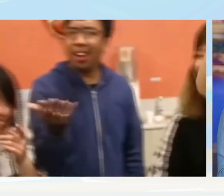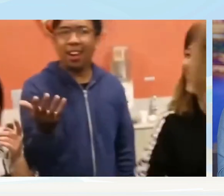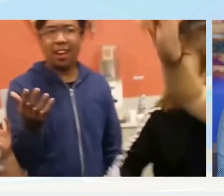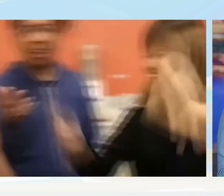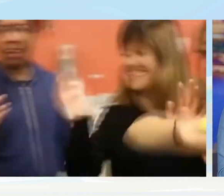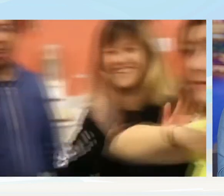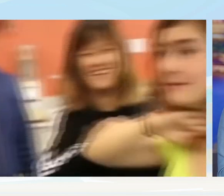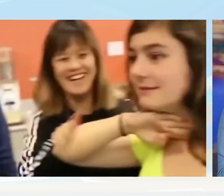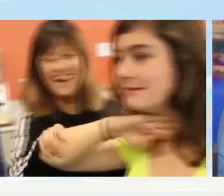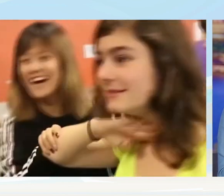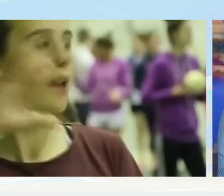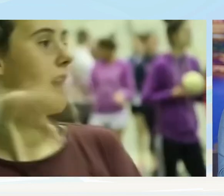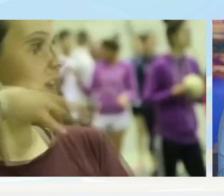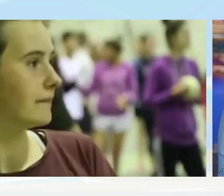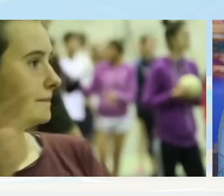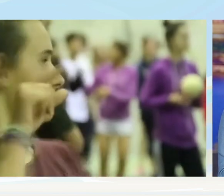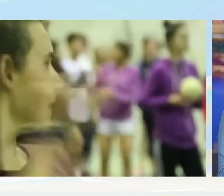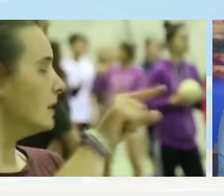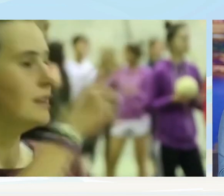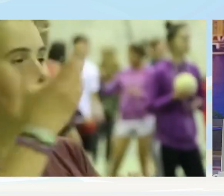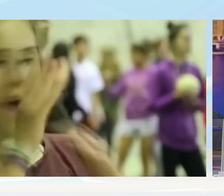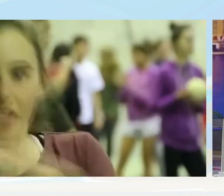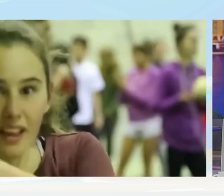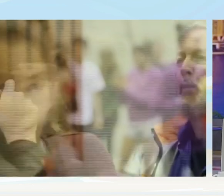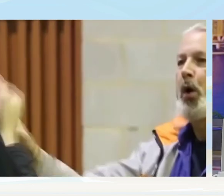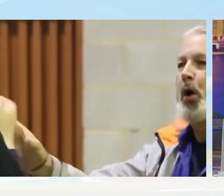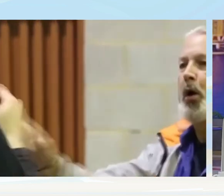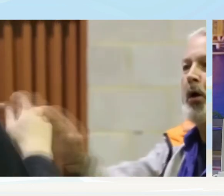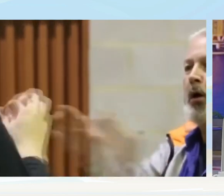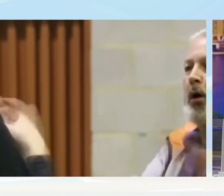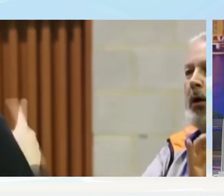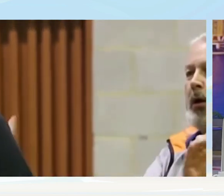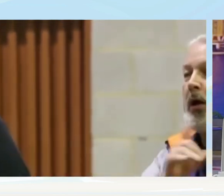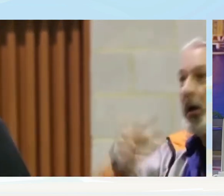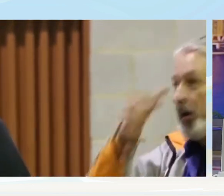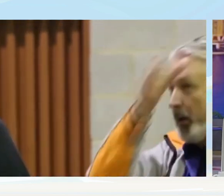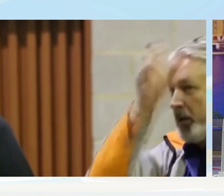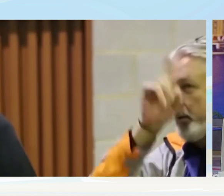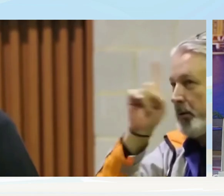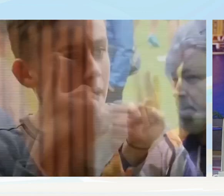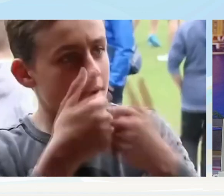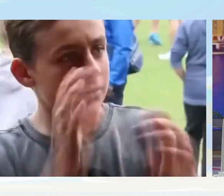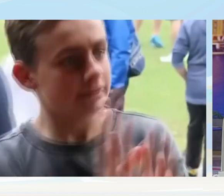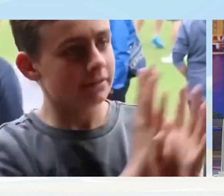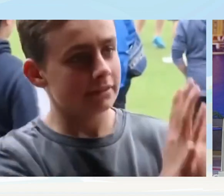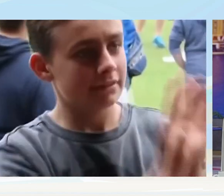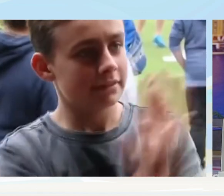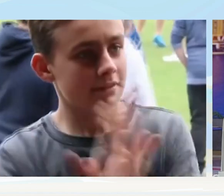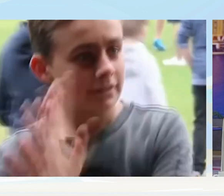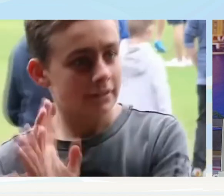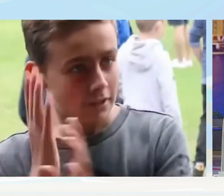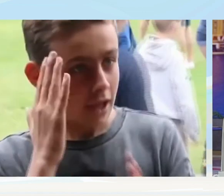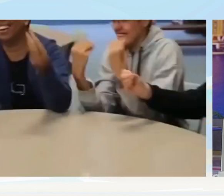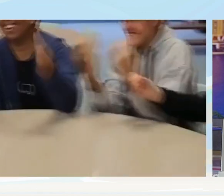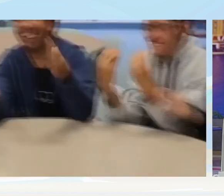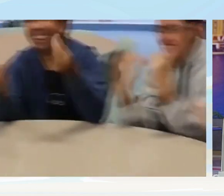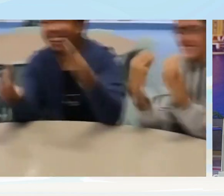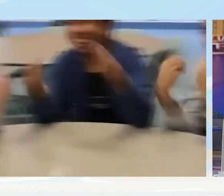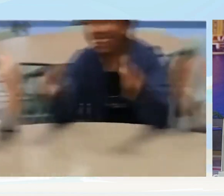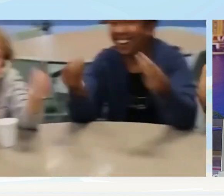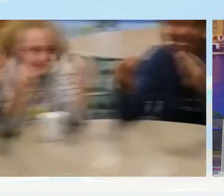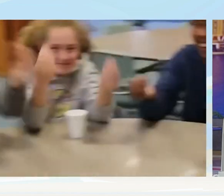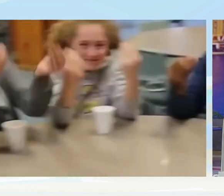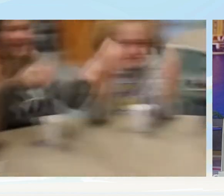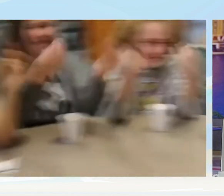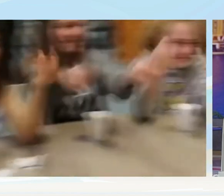الانجليزيه بالضبط اختلاف تام. طيب اتفضلي يا فندم. ولكن احنا عندنا برضو لو احنا هنتحدث مع